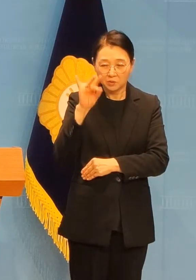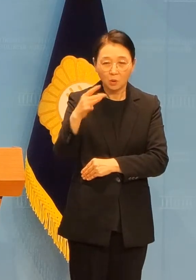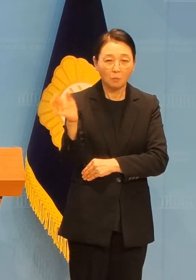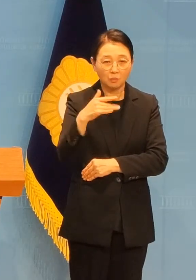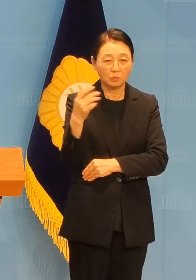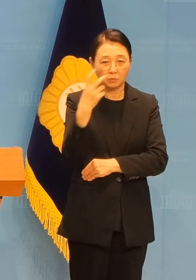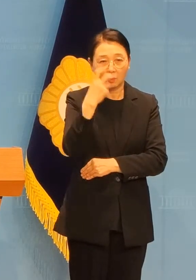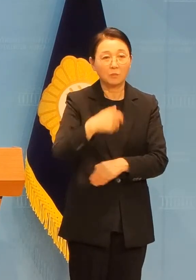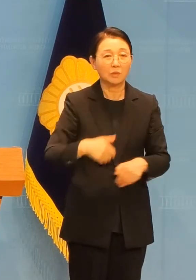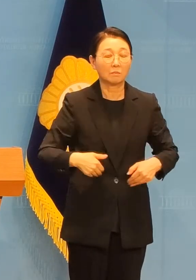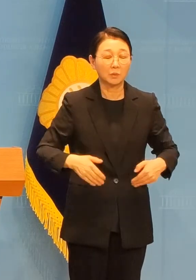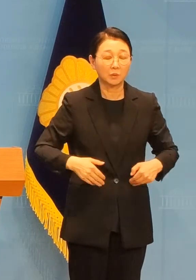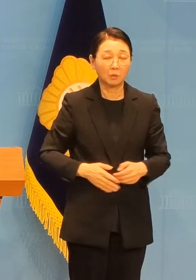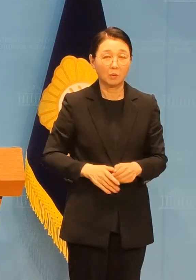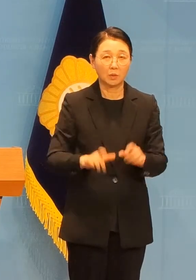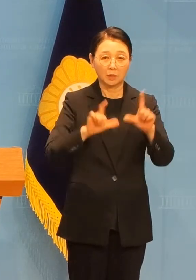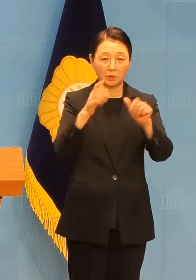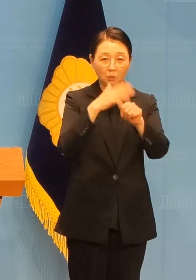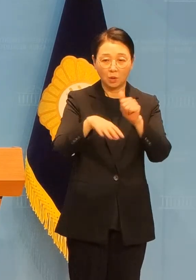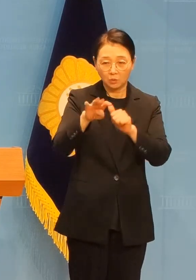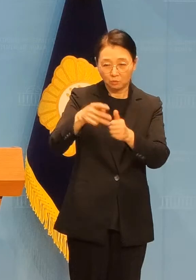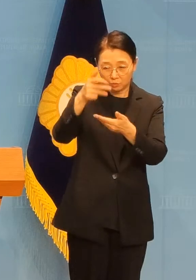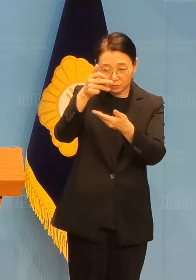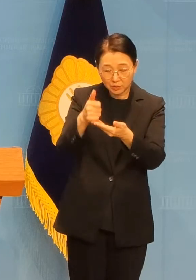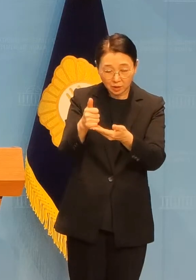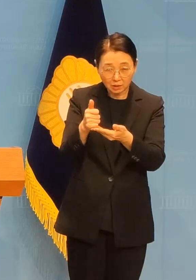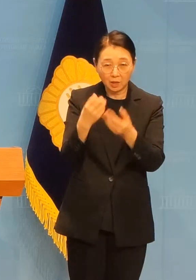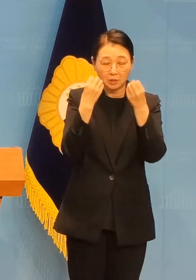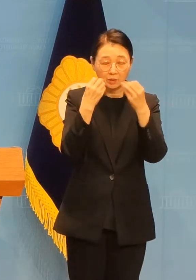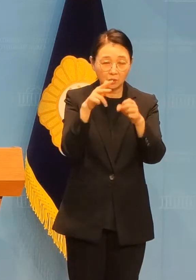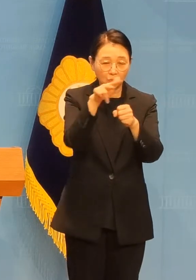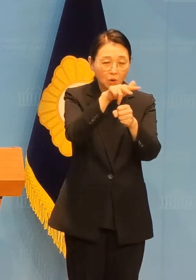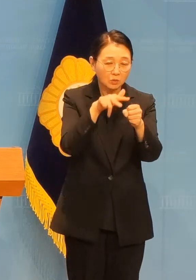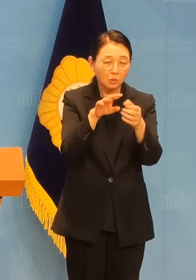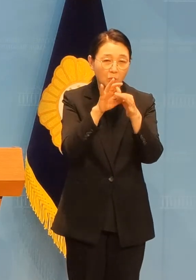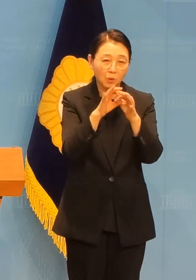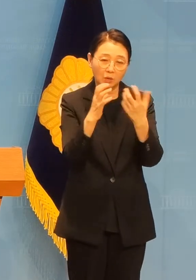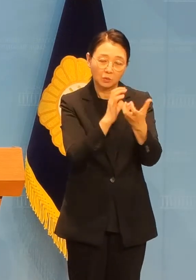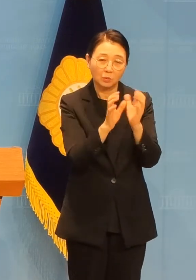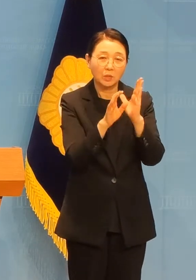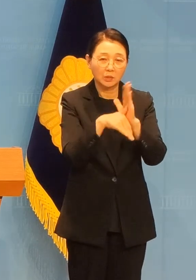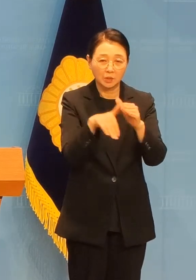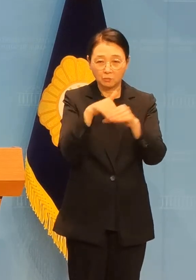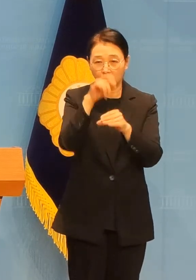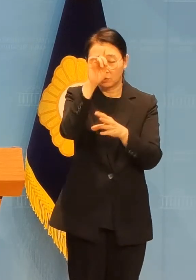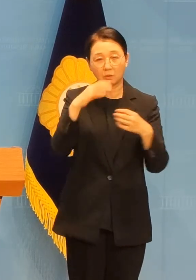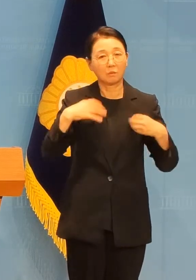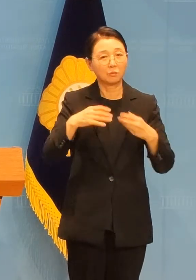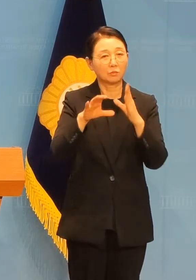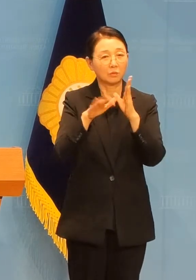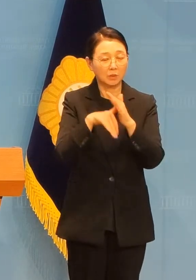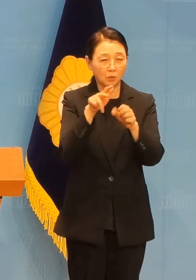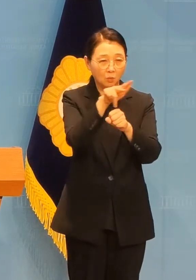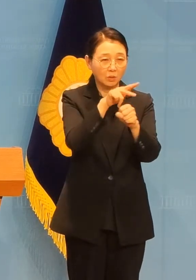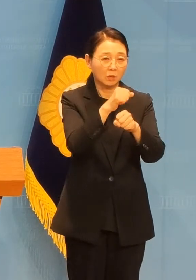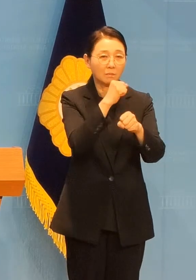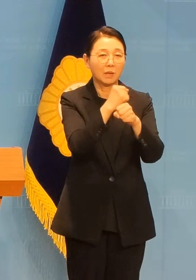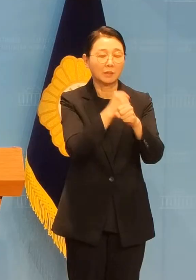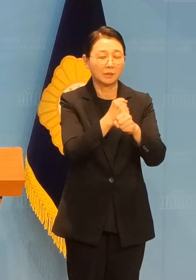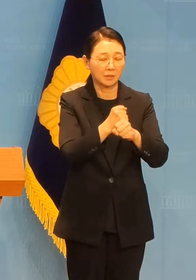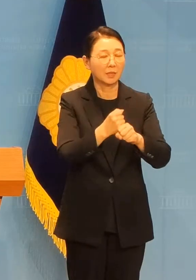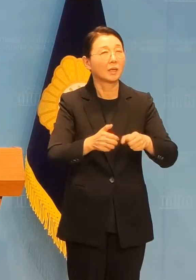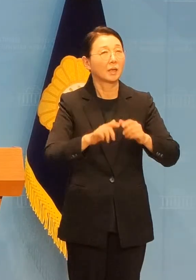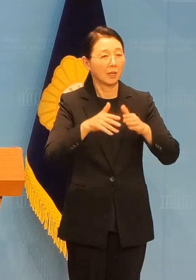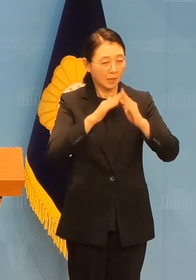김성한 기후에너지환경부 장관이 신규 원전 관련 토론회에서 문재인 정부 때 원전을 짓지 않겠다고